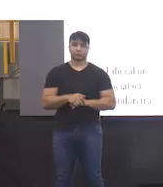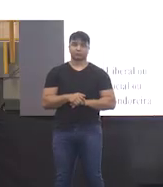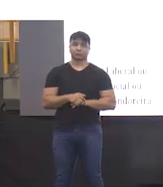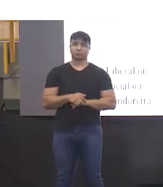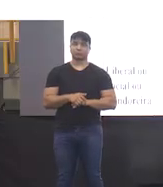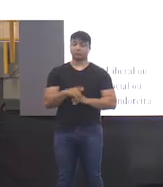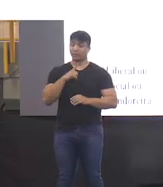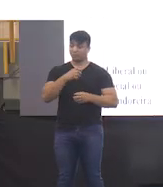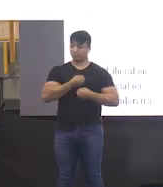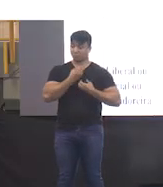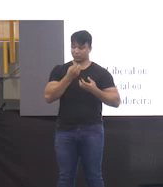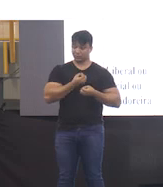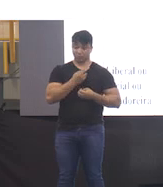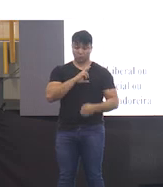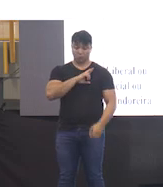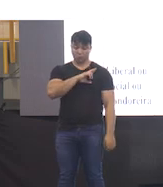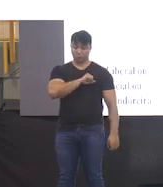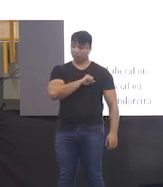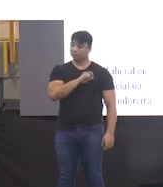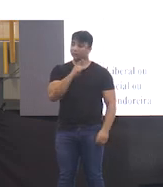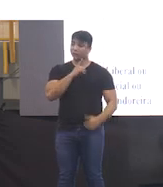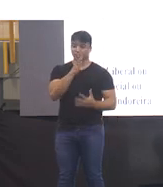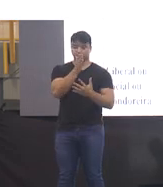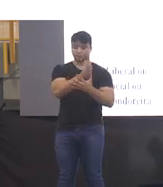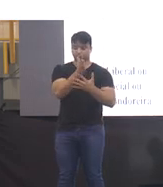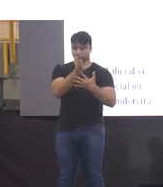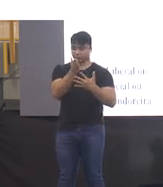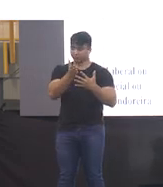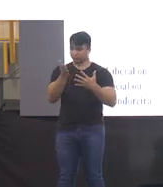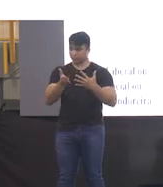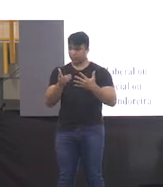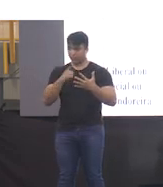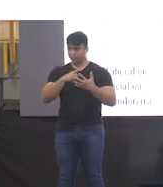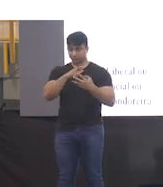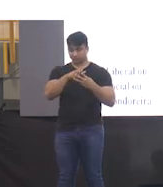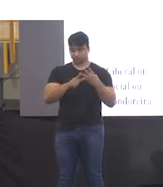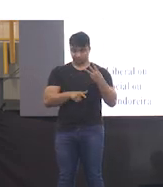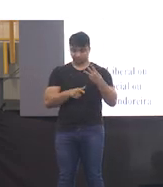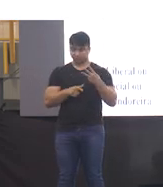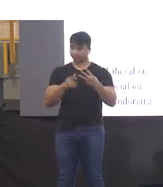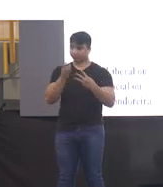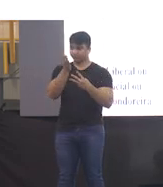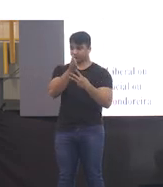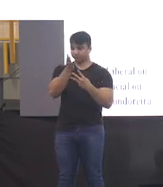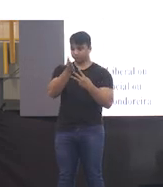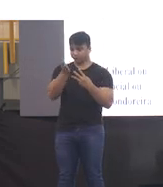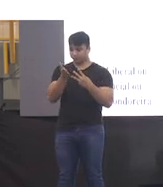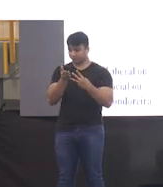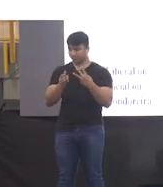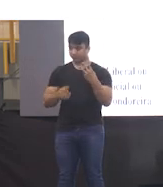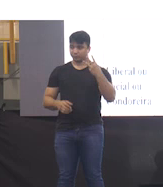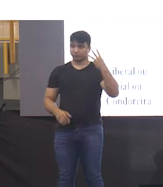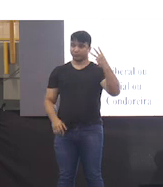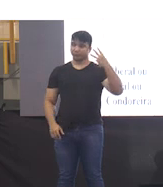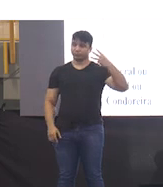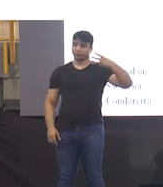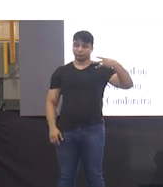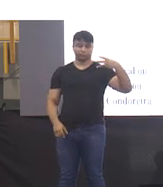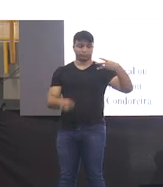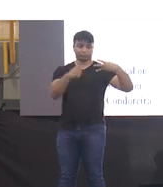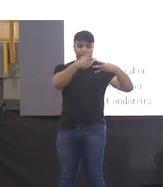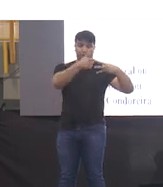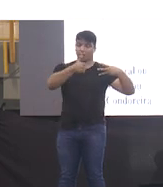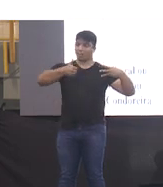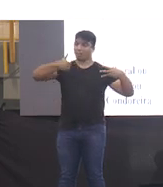A poesia romântica, ela é dividida em fases. São 3 fases. A